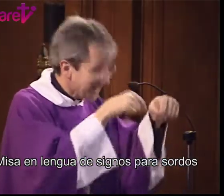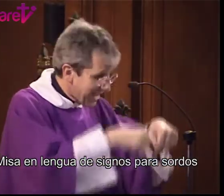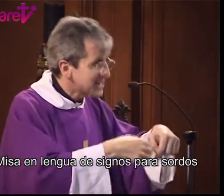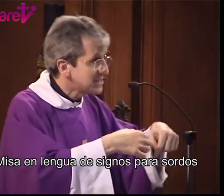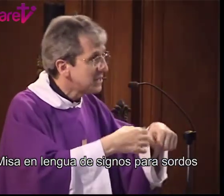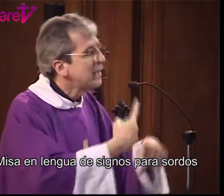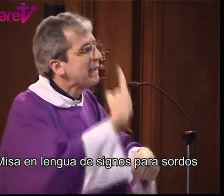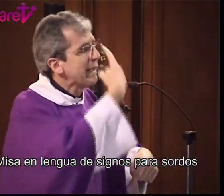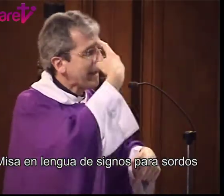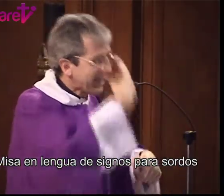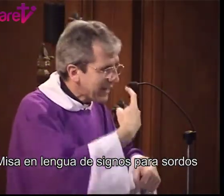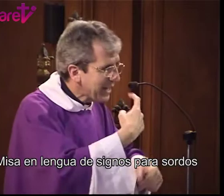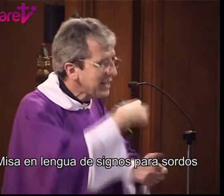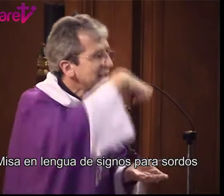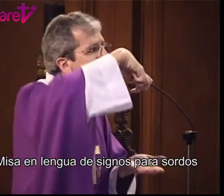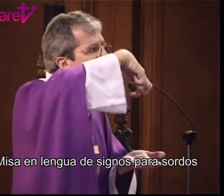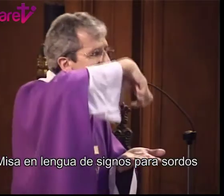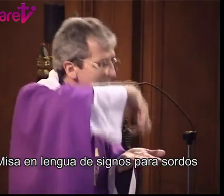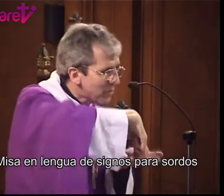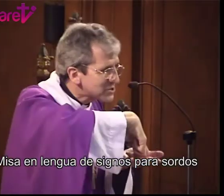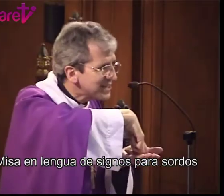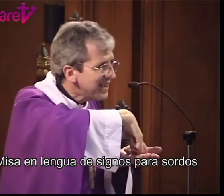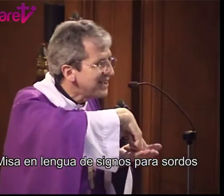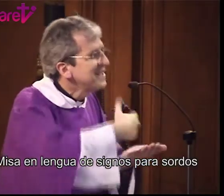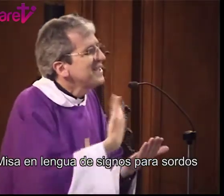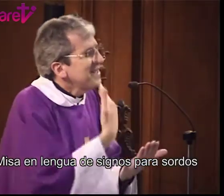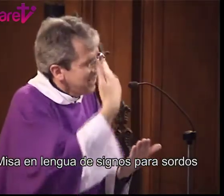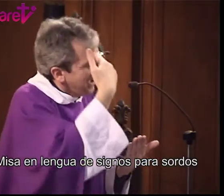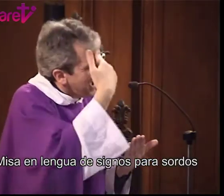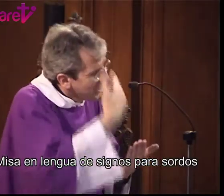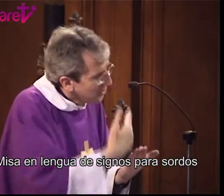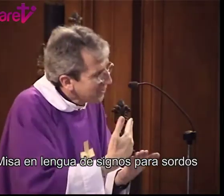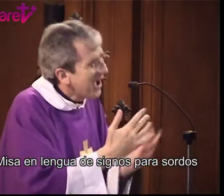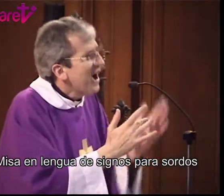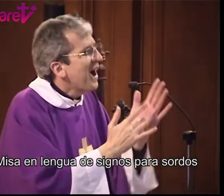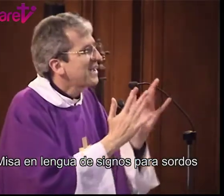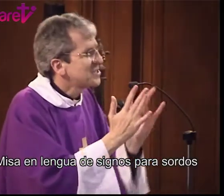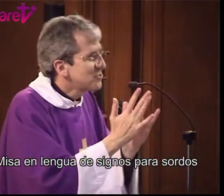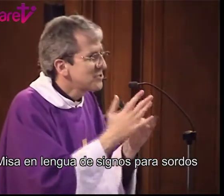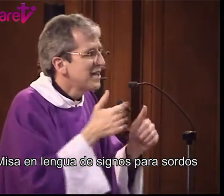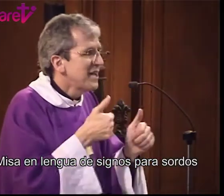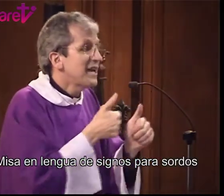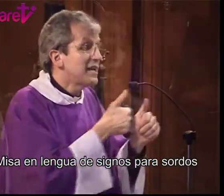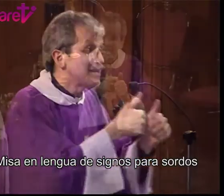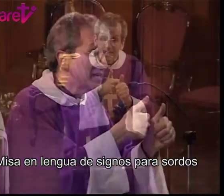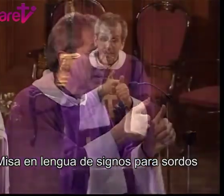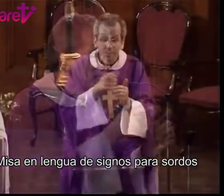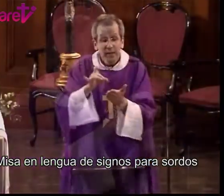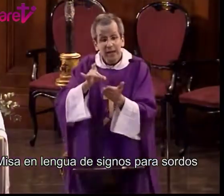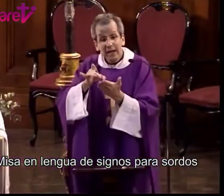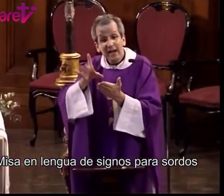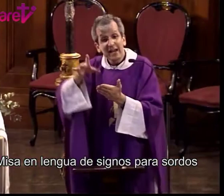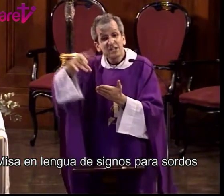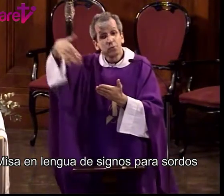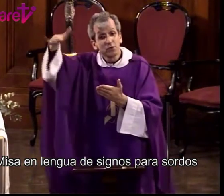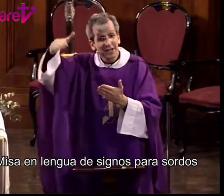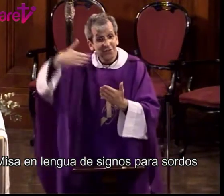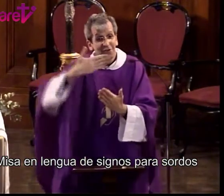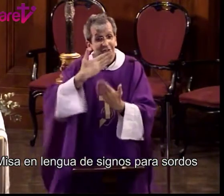es, cree, se postra y adora a Jesús y le sigue. Y le han expulsado de